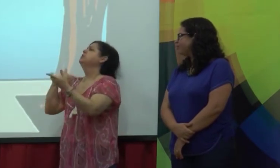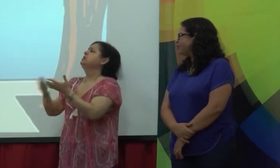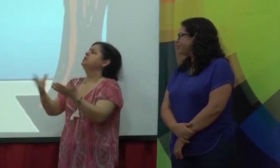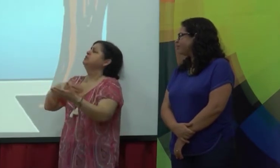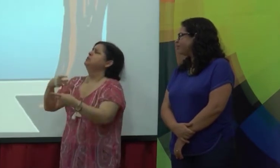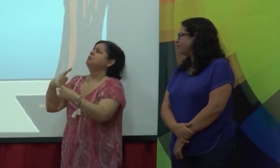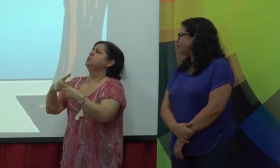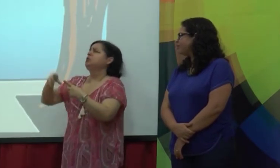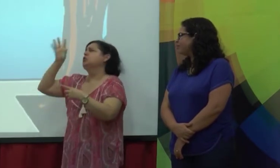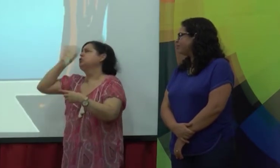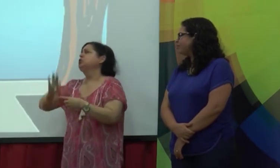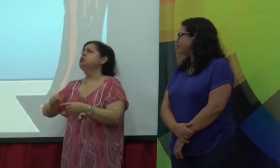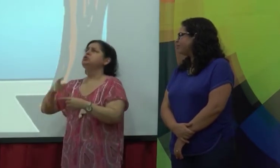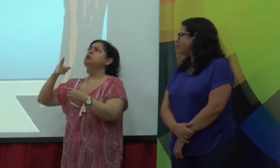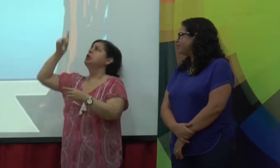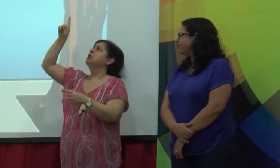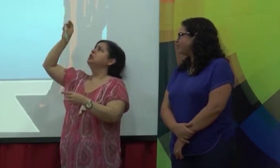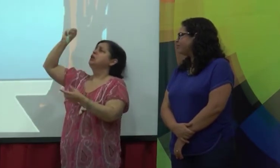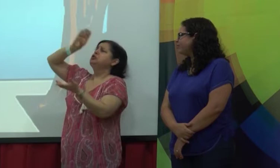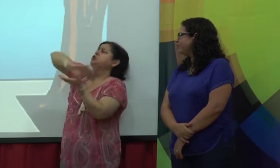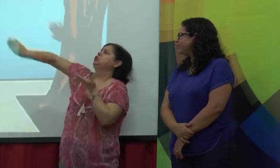acaba ficando deprimida,